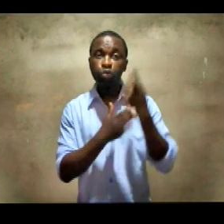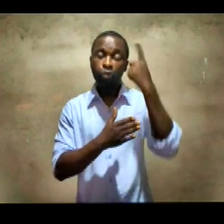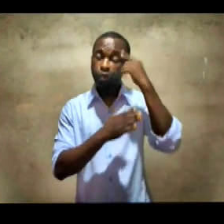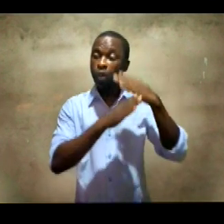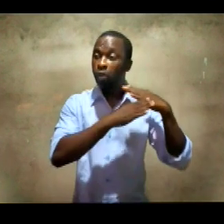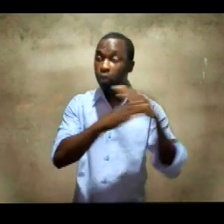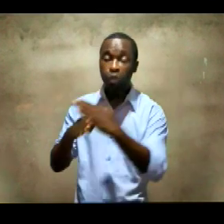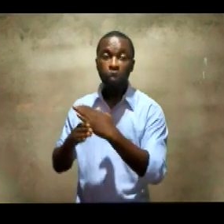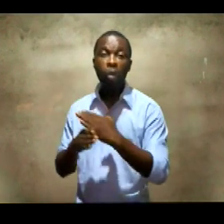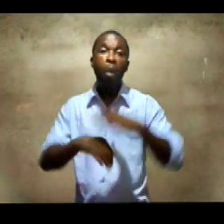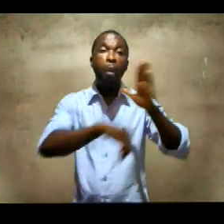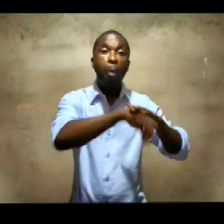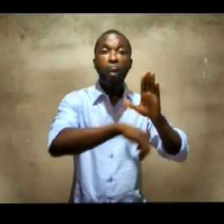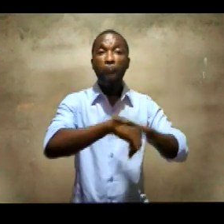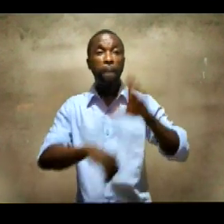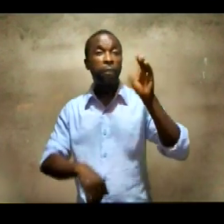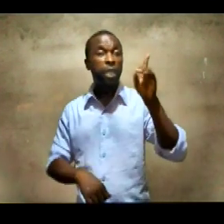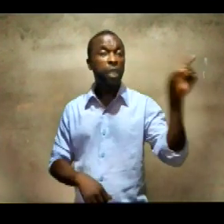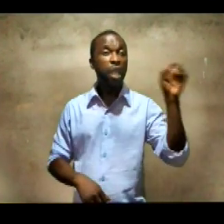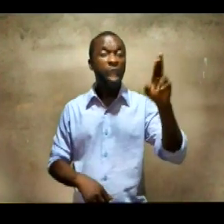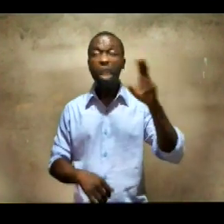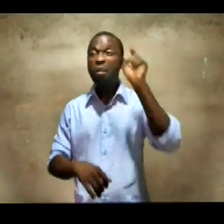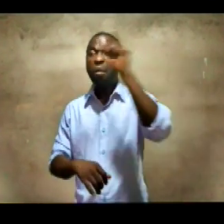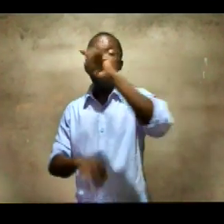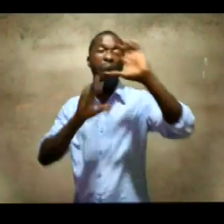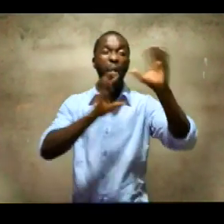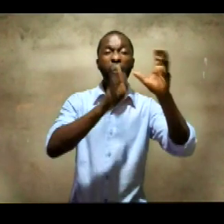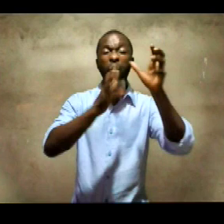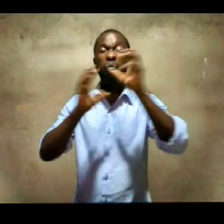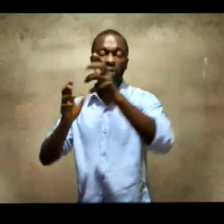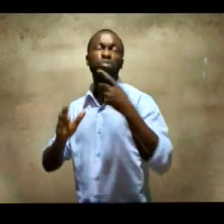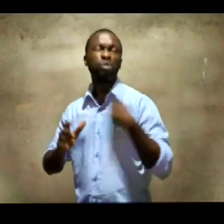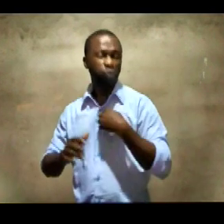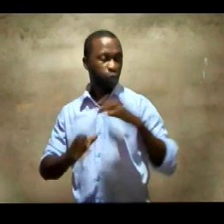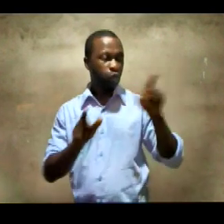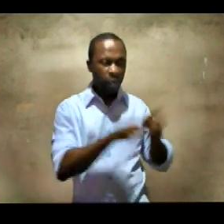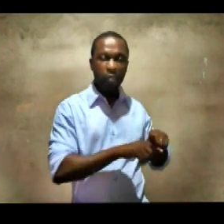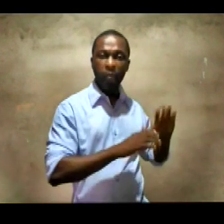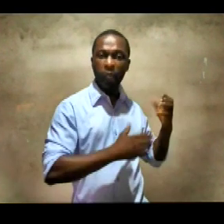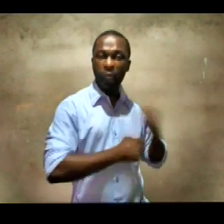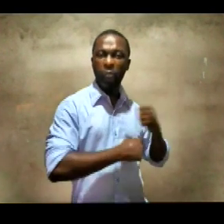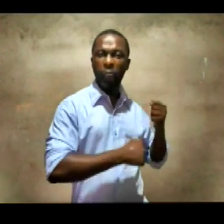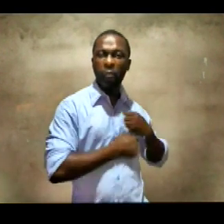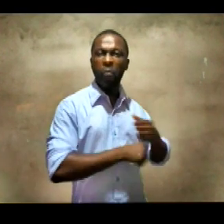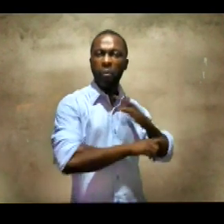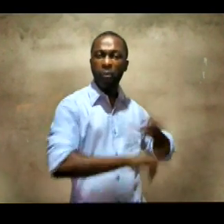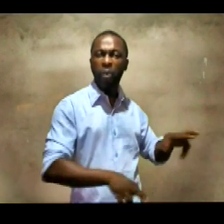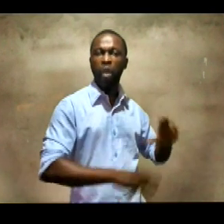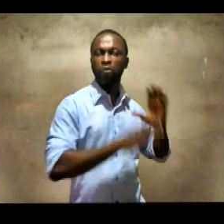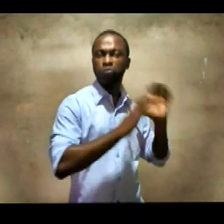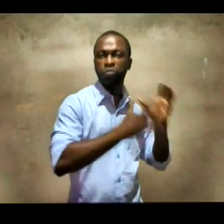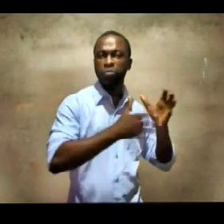par le DDR qui a commencé déjà dans l'Ouest. On attend le calendrier pour le centre et éventuellement les autres préfectures